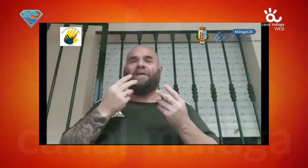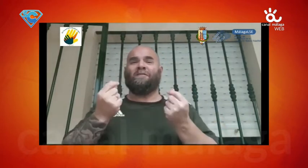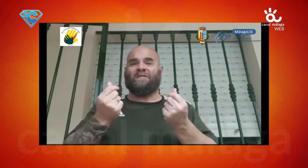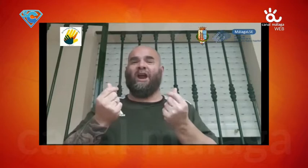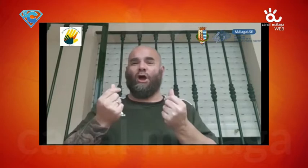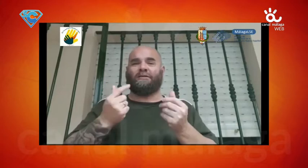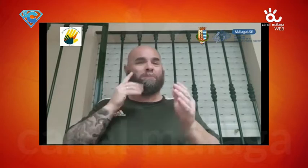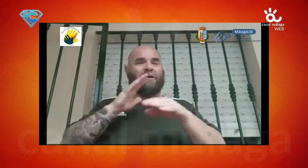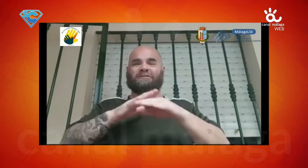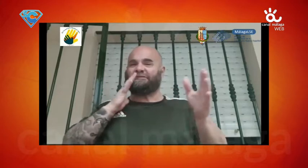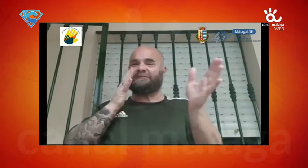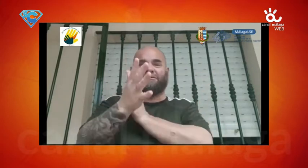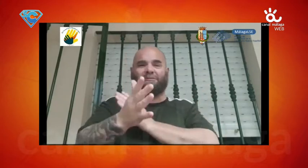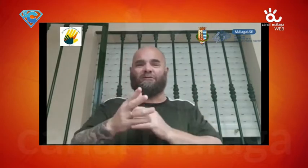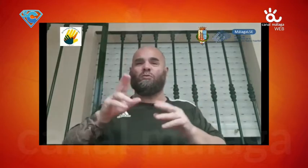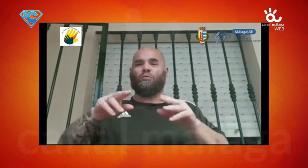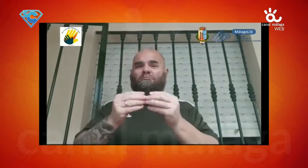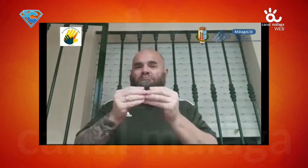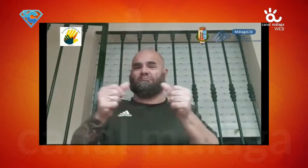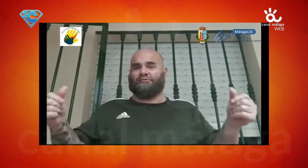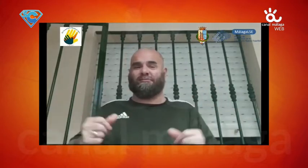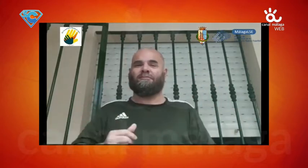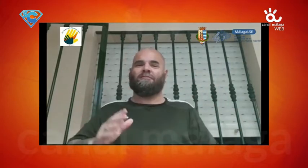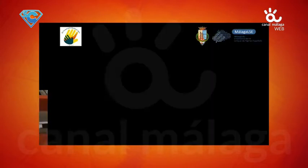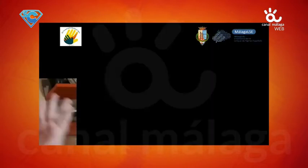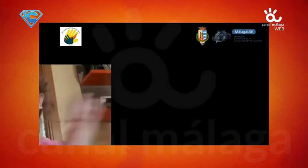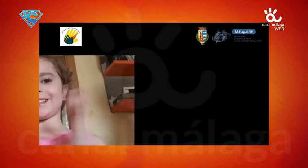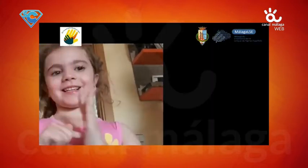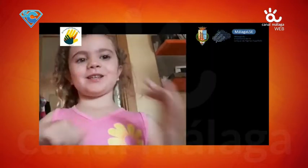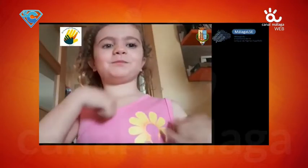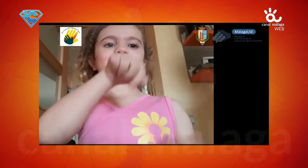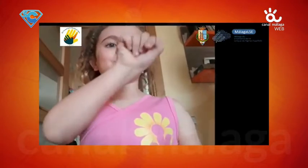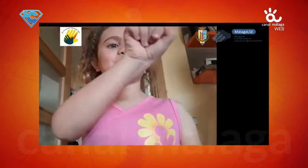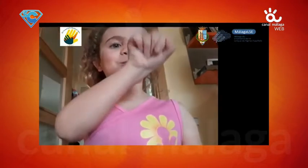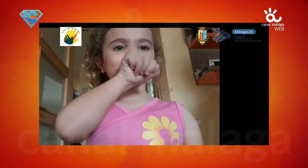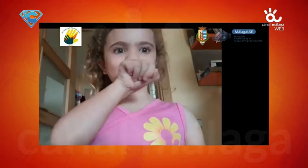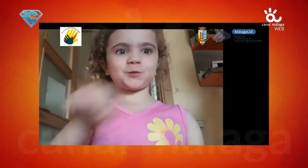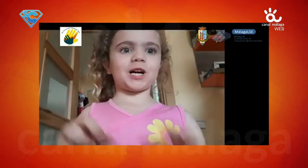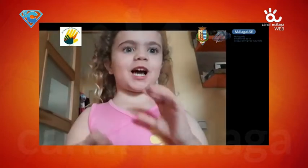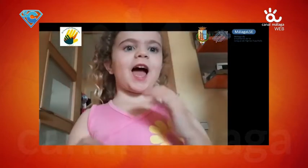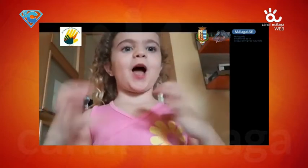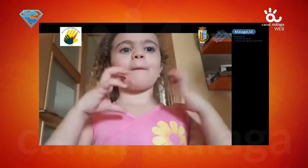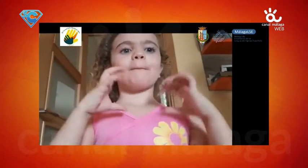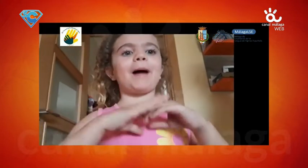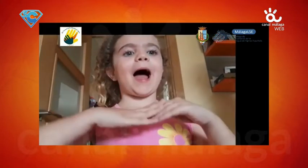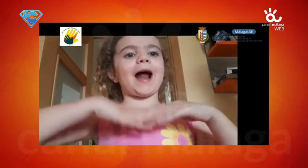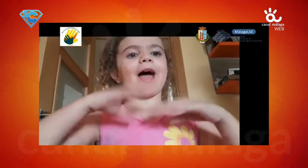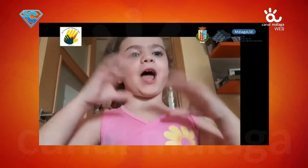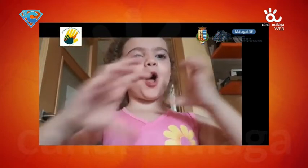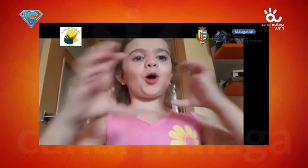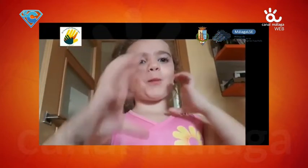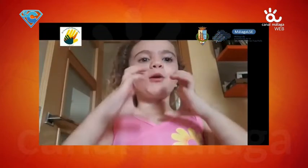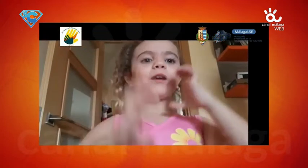hija, por eso tiene un gran valor y que nunca desaparezca. Me encanta la lengua de signos para